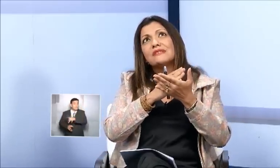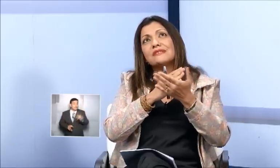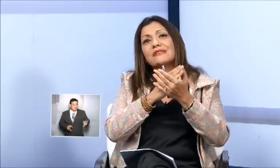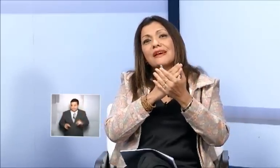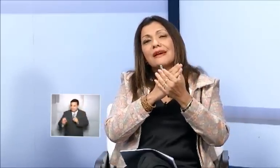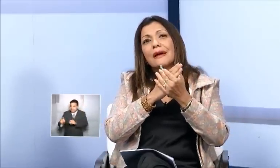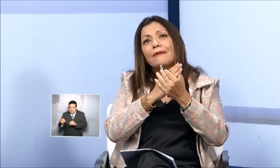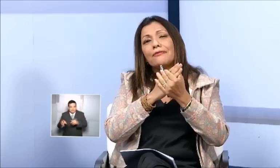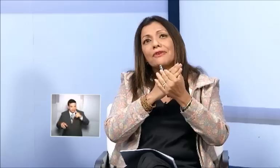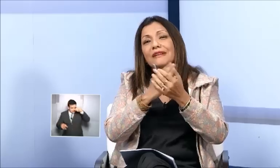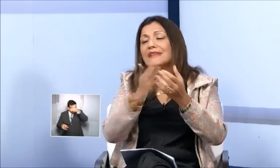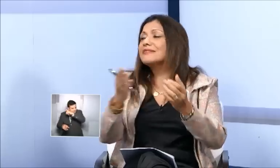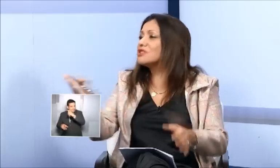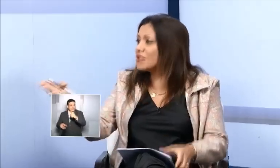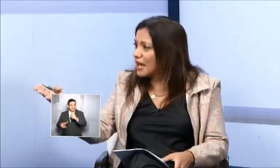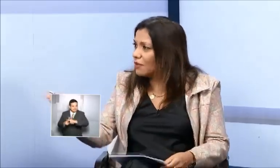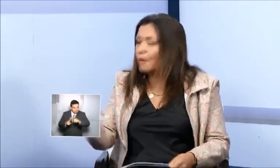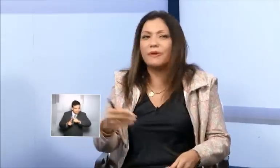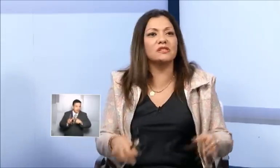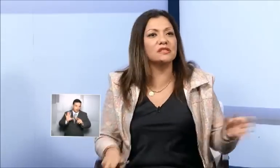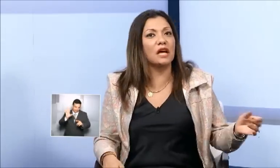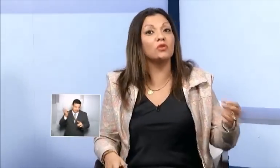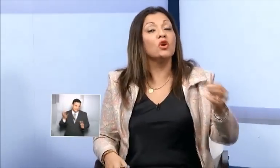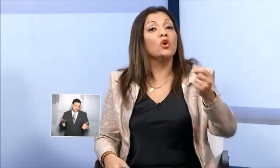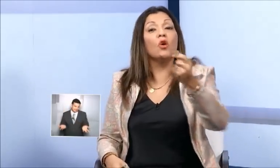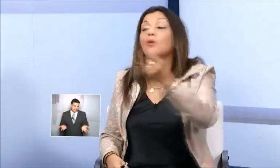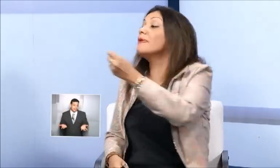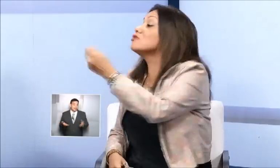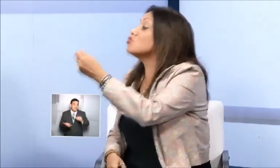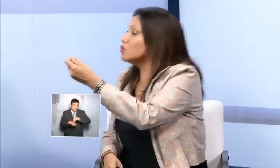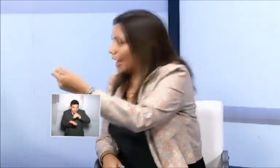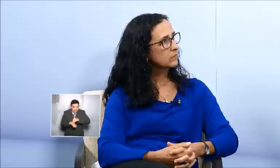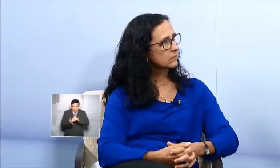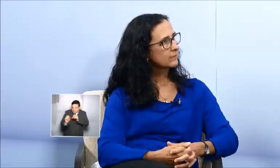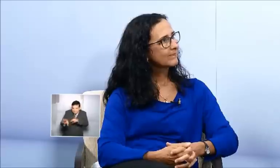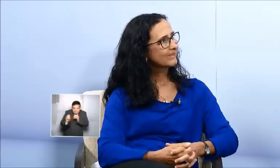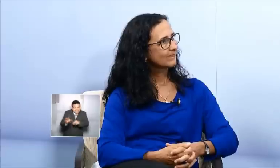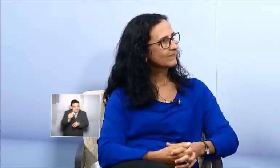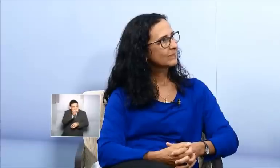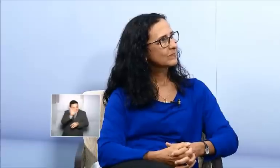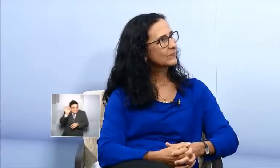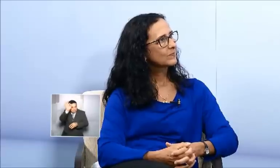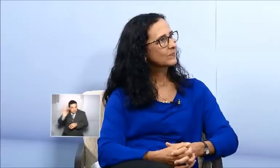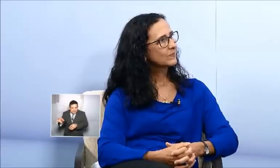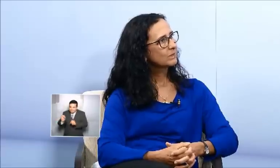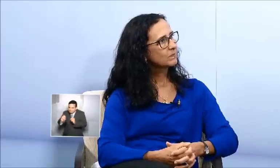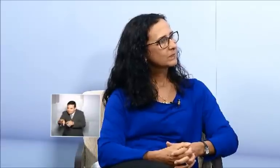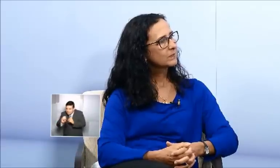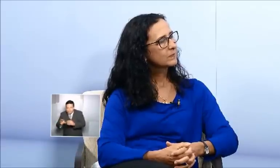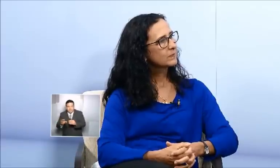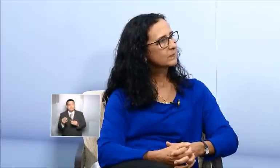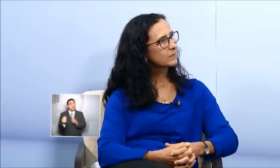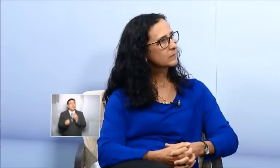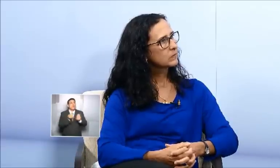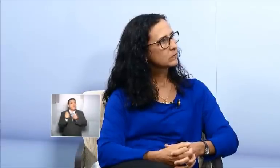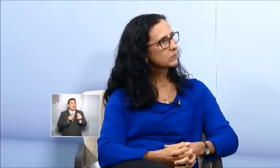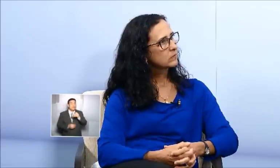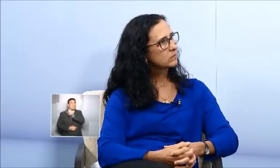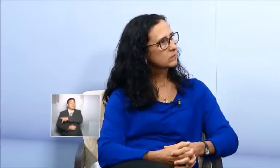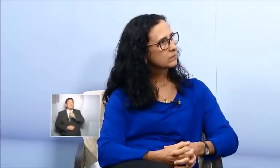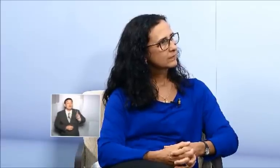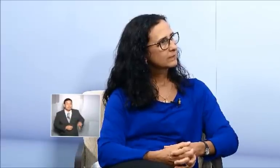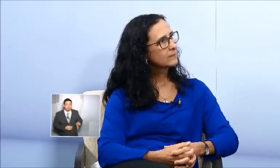muitas vezes, fica a desejar o aprendizado. Como mensurar? Como eu perceber que o Bruno